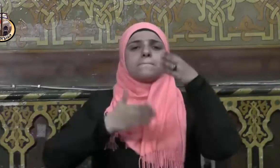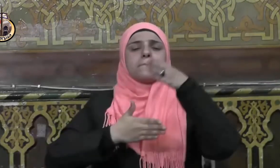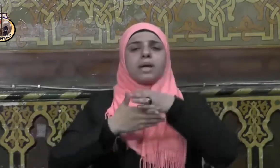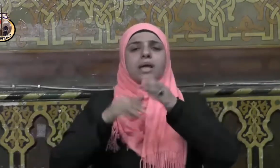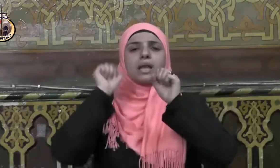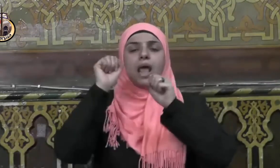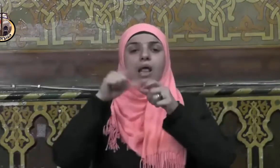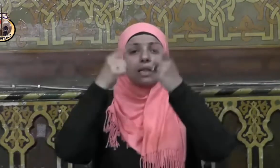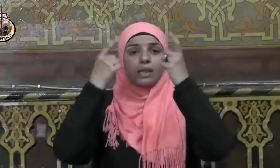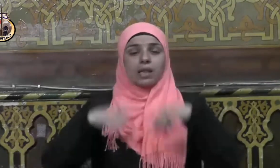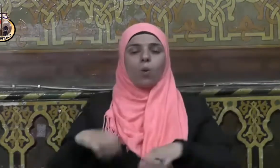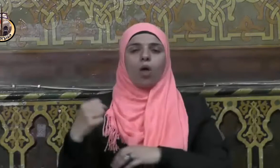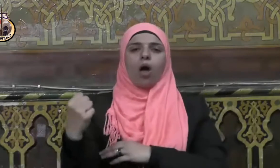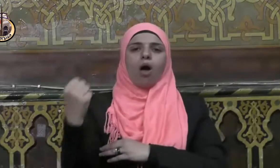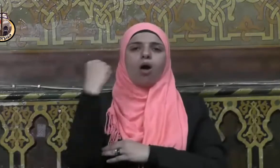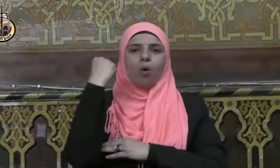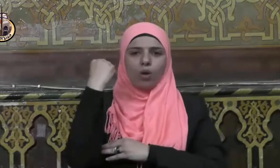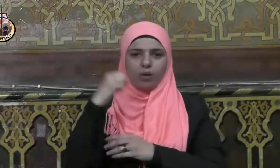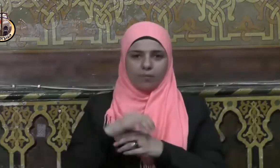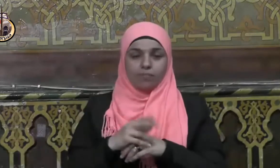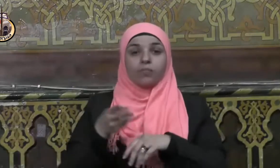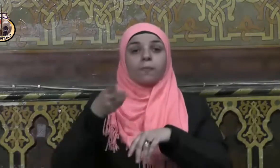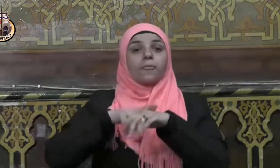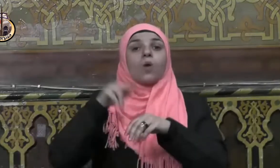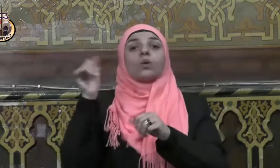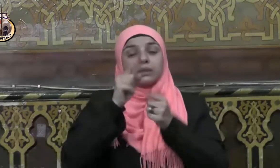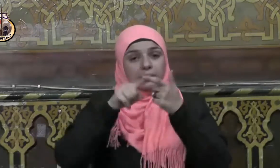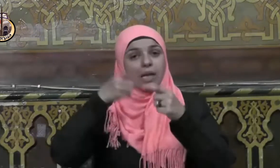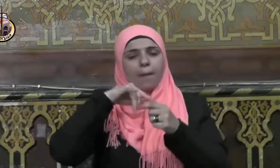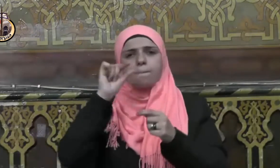القوية، وأحد أهم دعائم الولاء